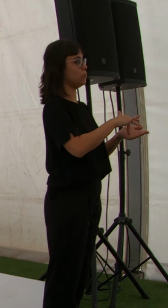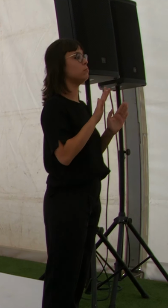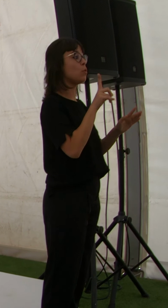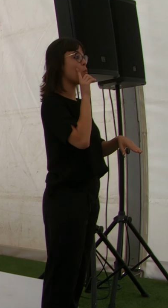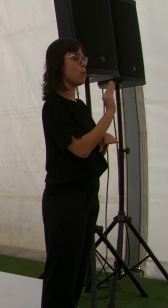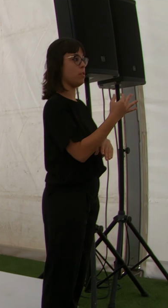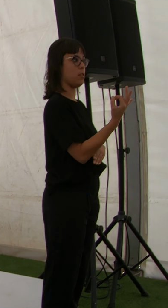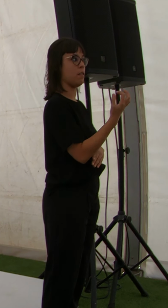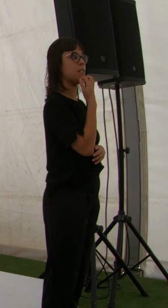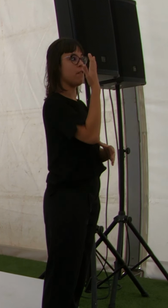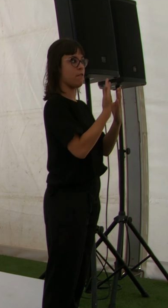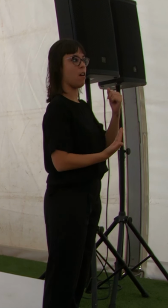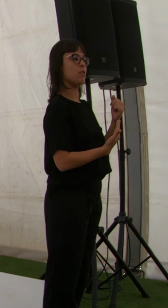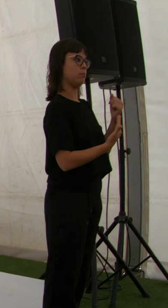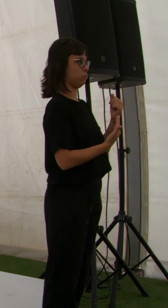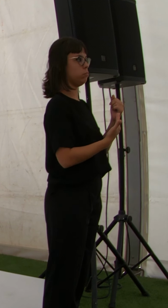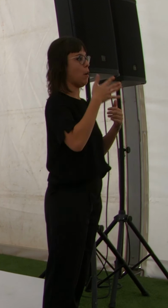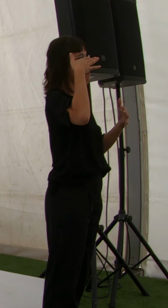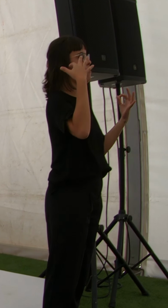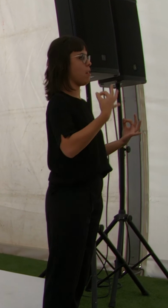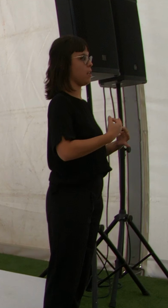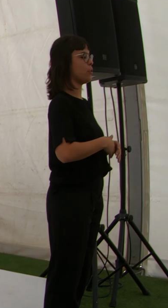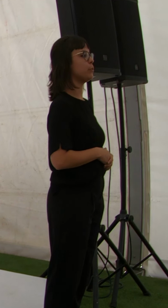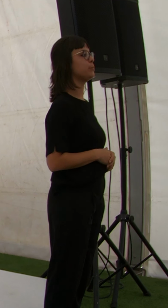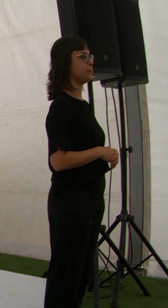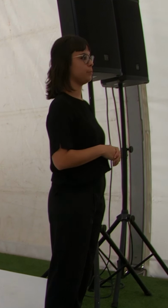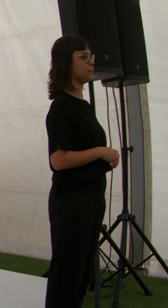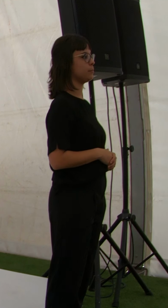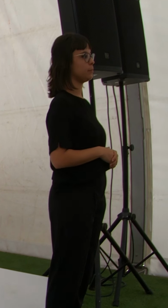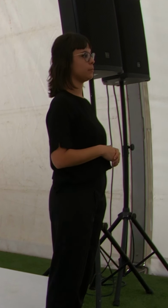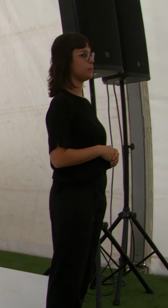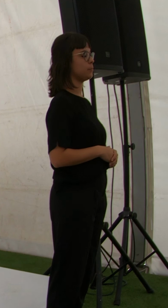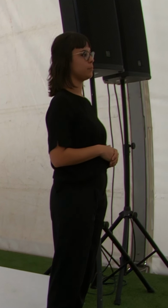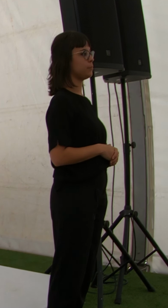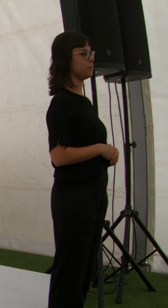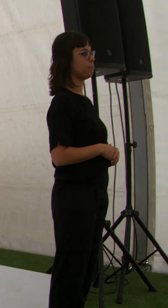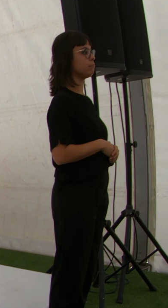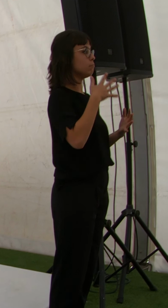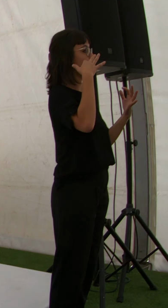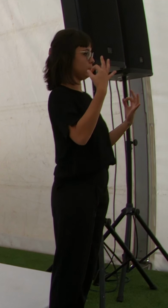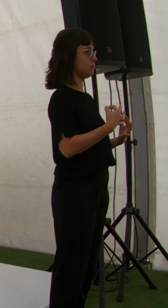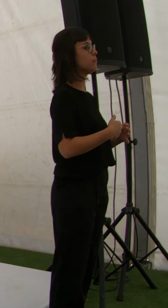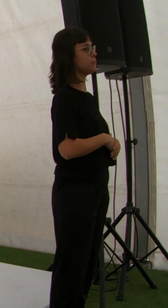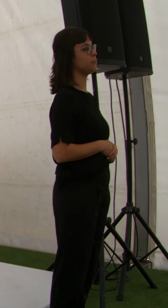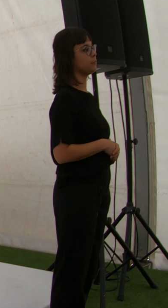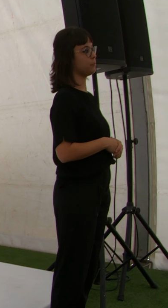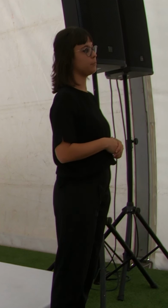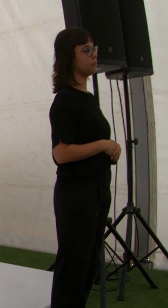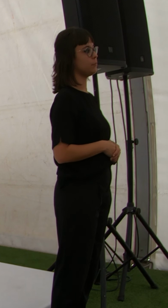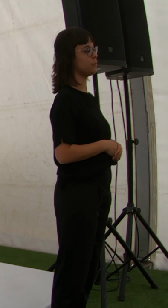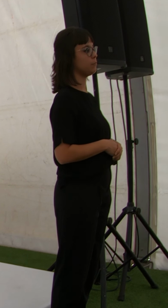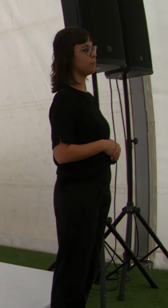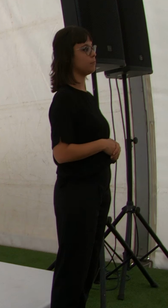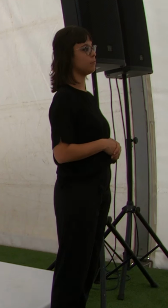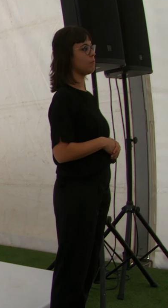haces mal, pues es como tirarte de un puente haciendo puenting con dos cuerdas atadas a los tobillos y una de ellas más larga que otra. A cuando se acabe la